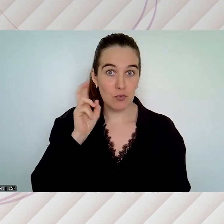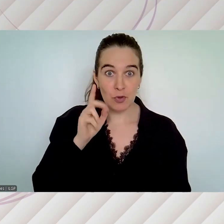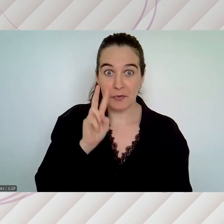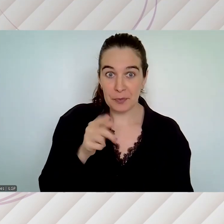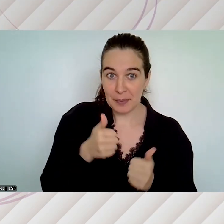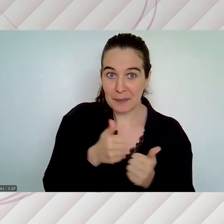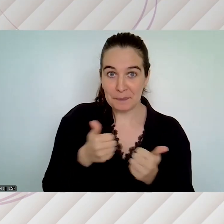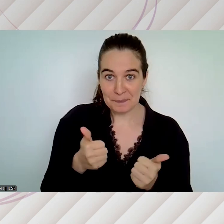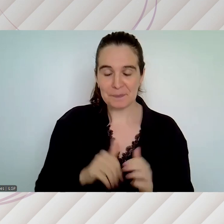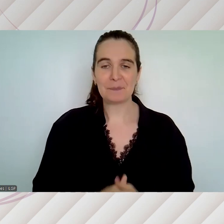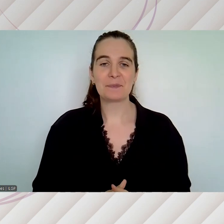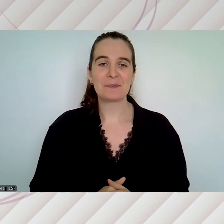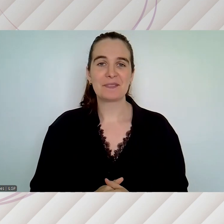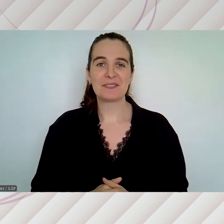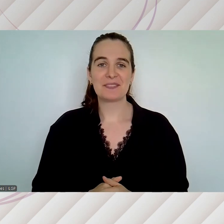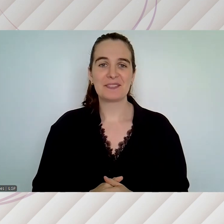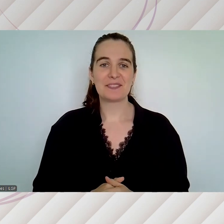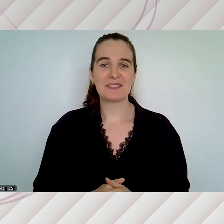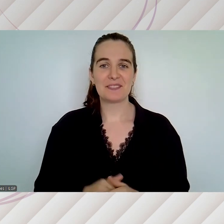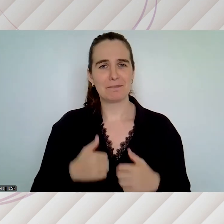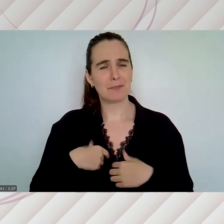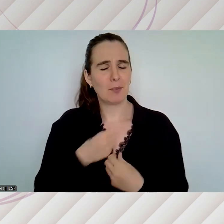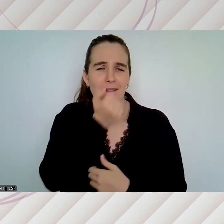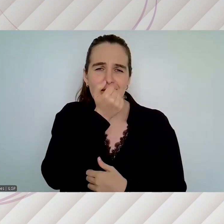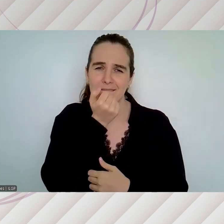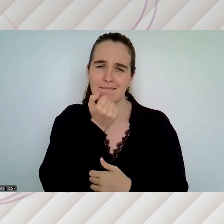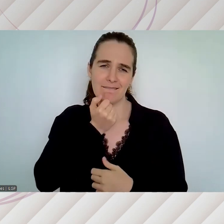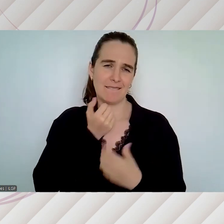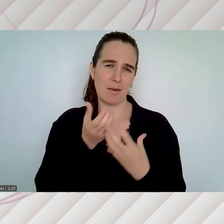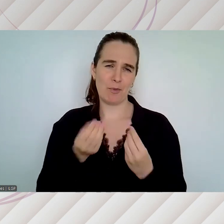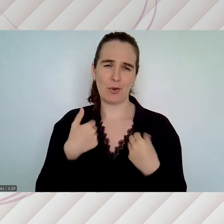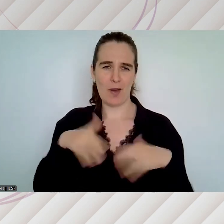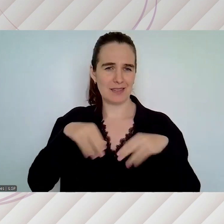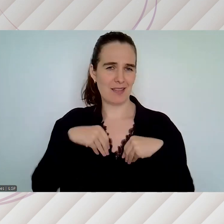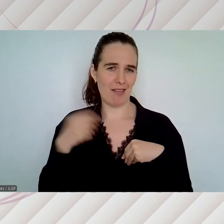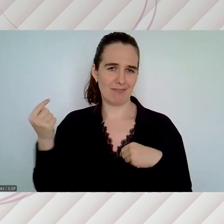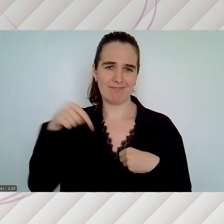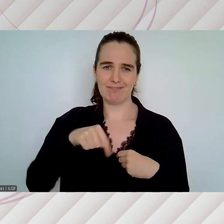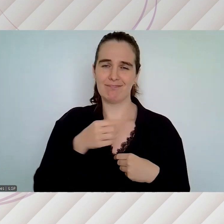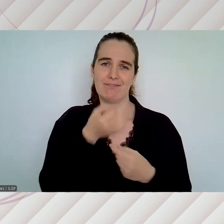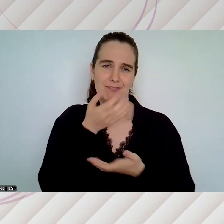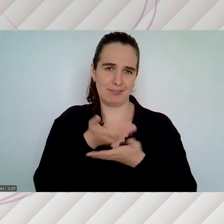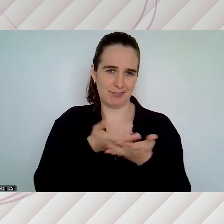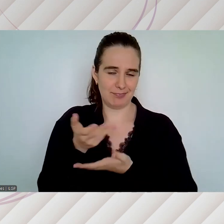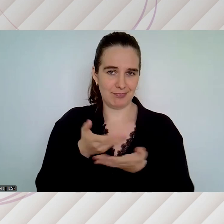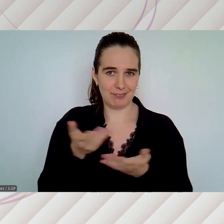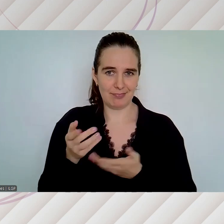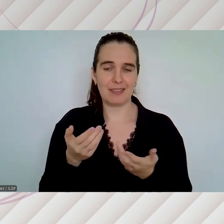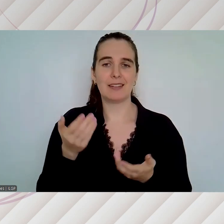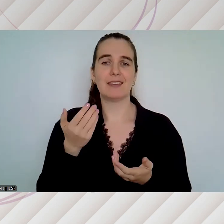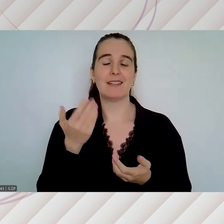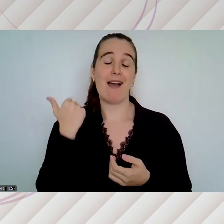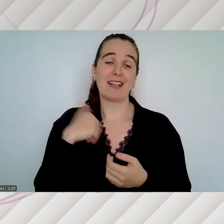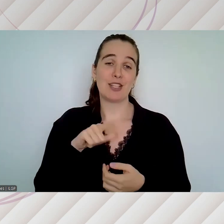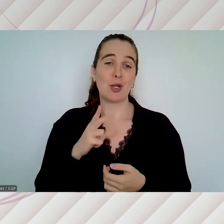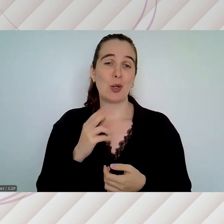também. E é com muita satisfação que eu aceitei este convite, porque como há bocadinho a muito estimada